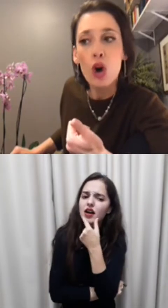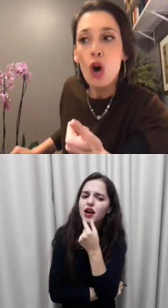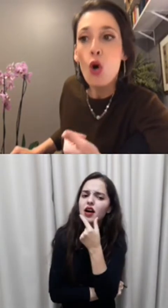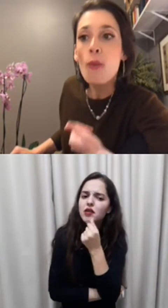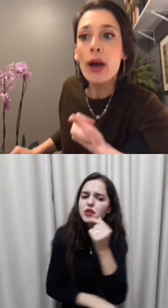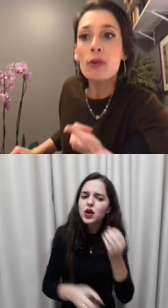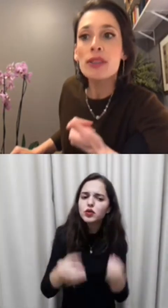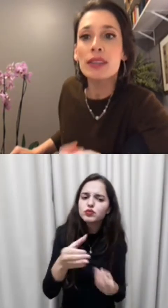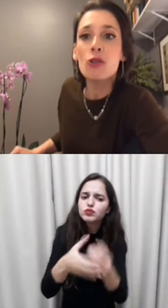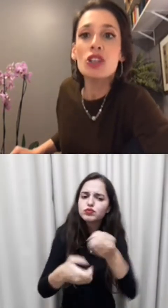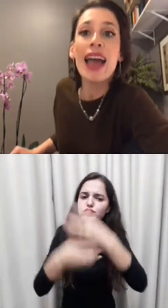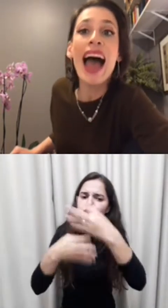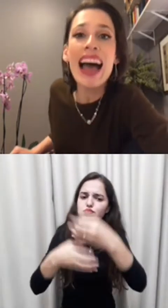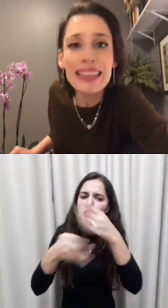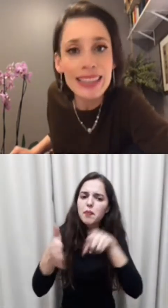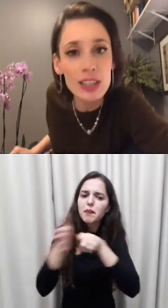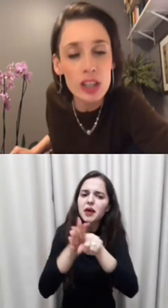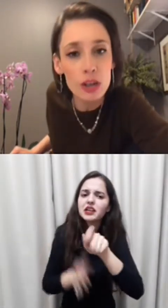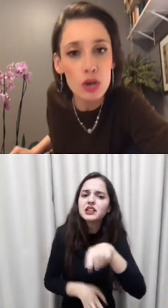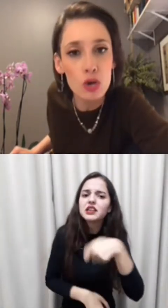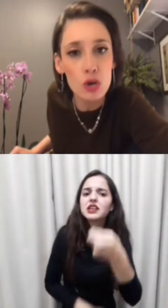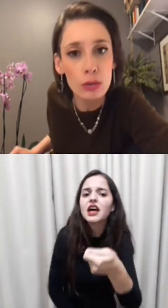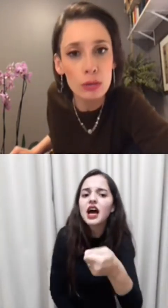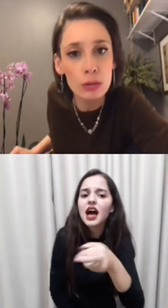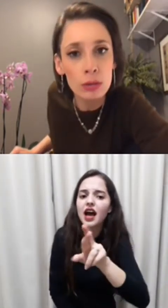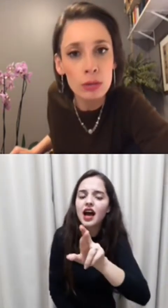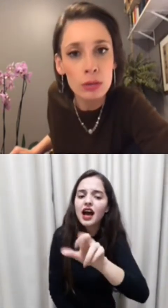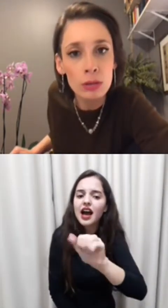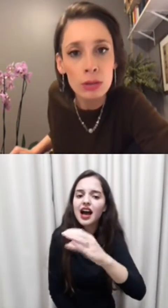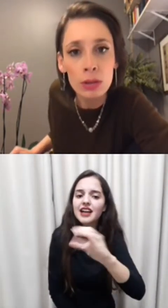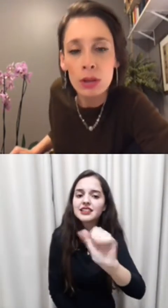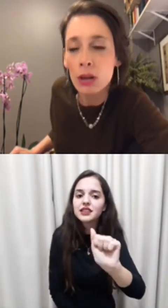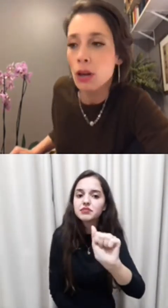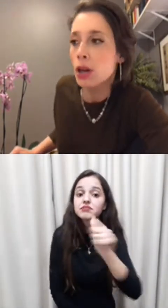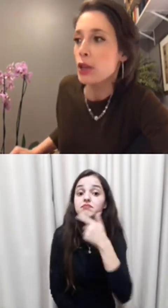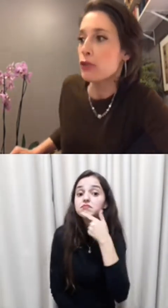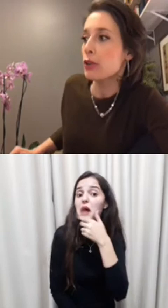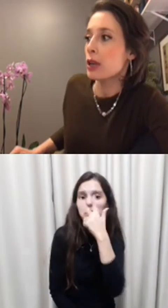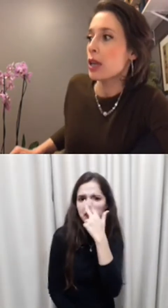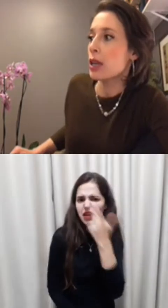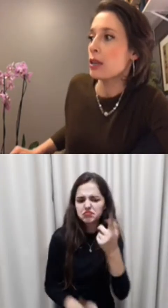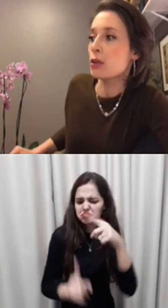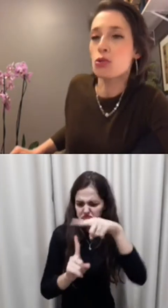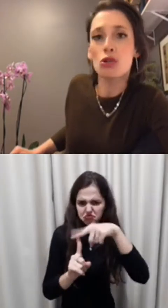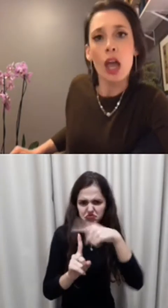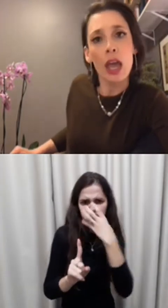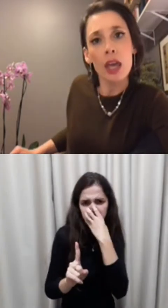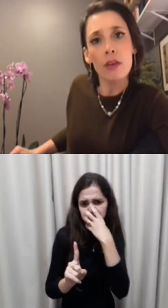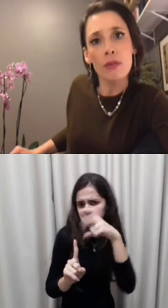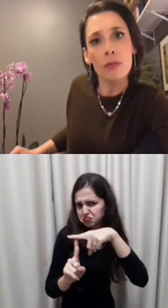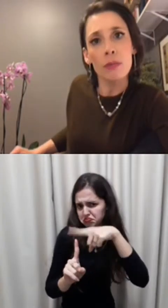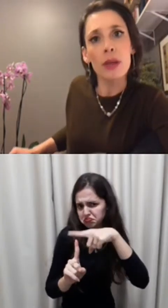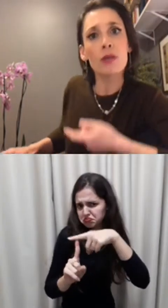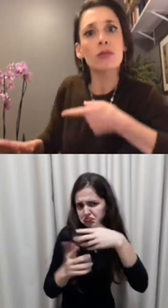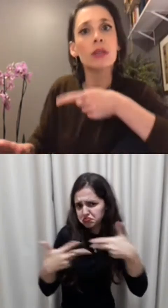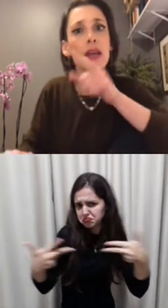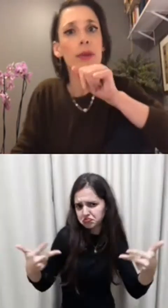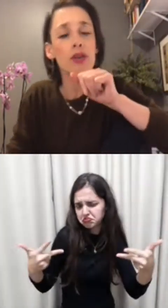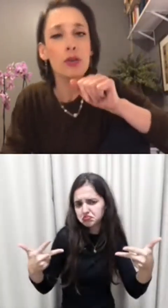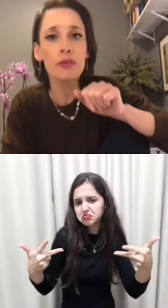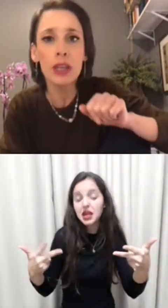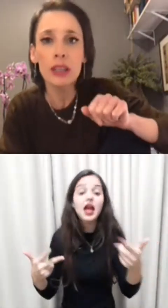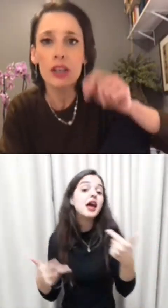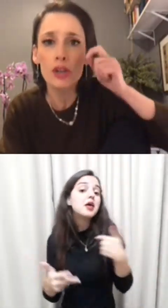perguntou como é o sinal de raça de cachorro. Aí eu falei, não sei. Perguntei